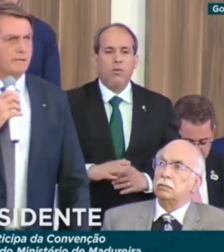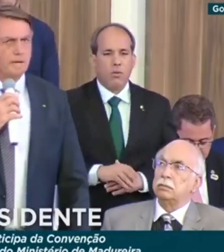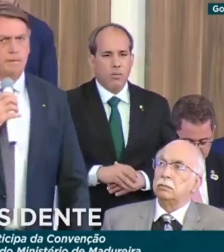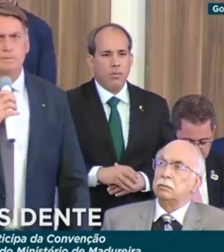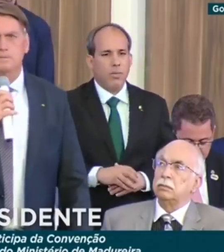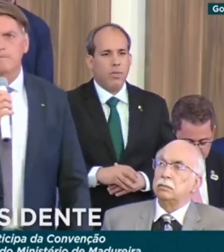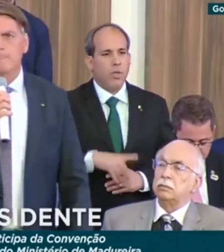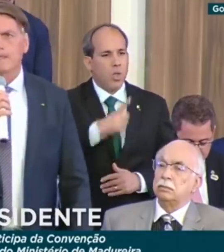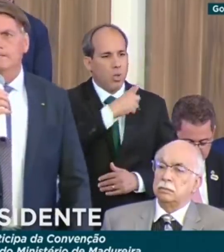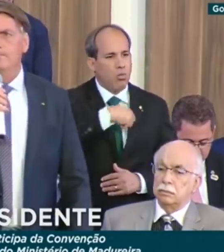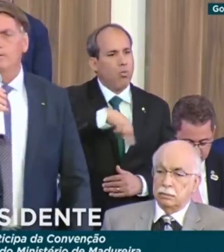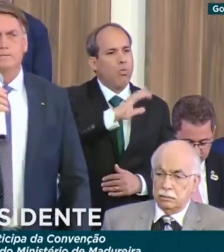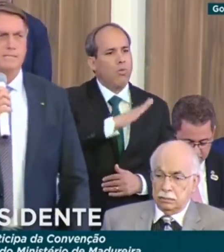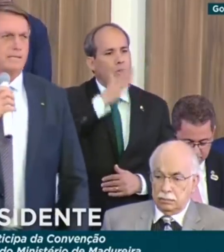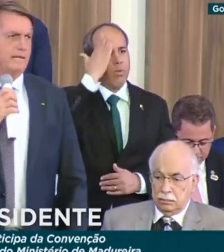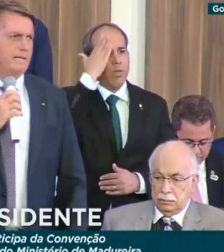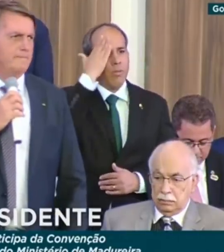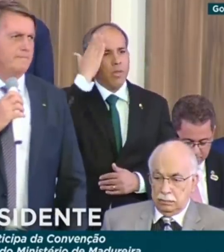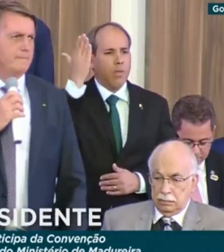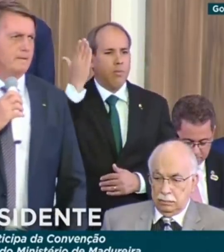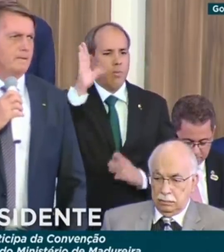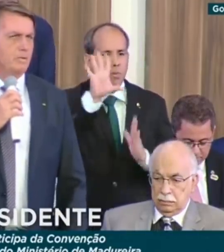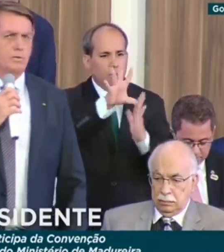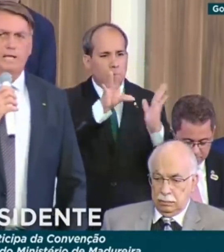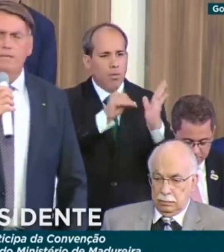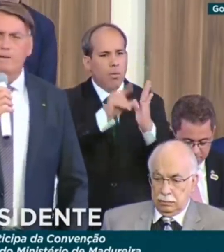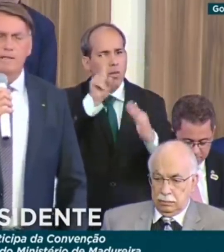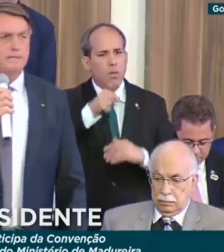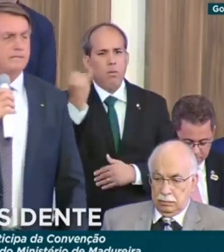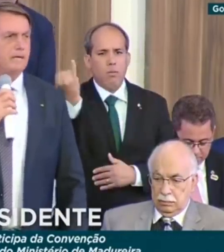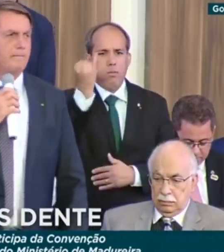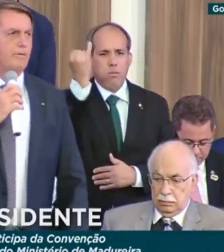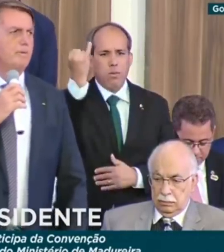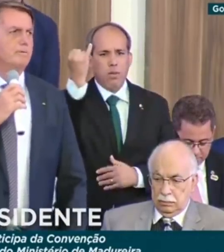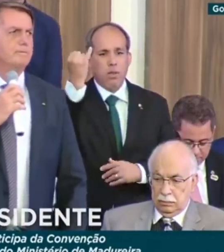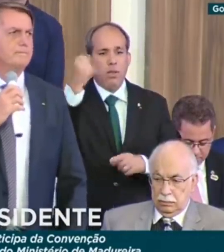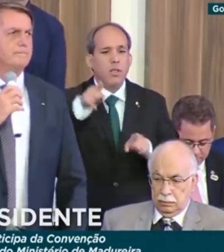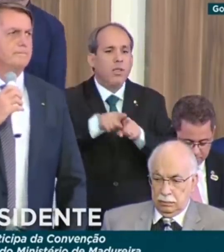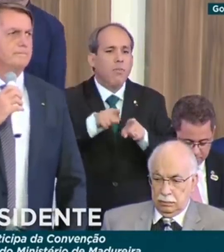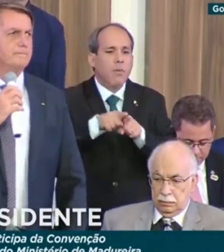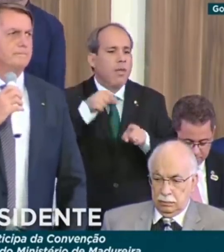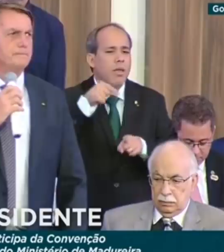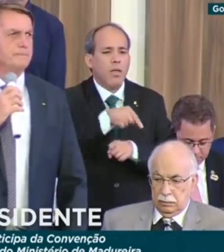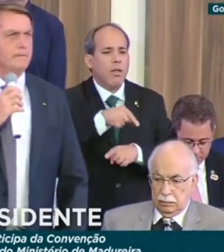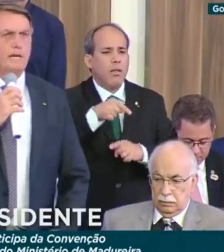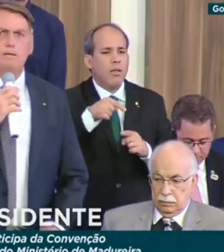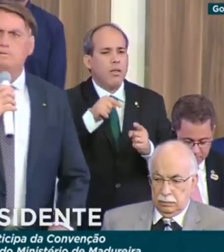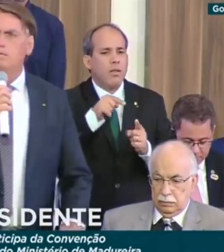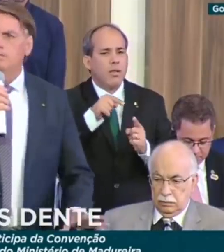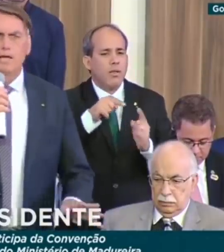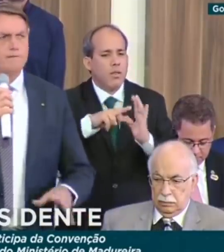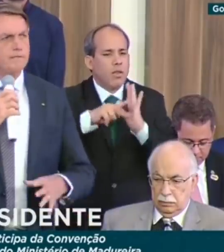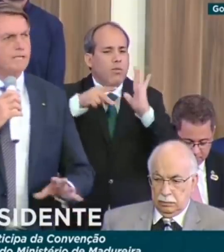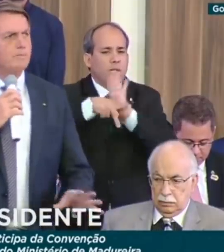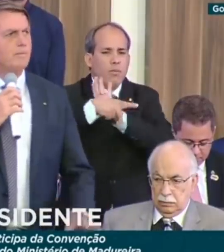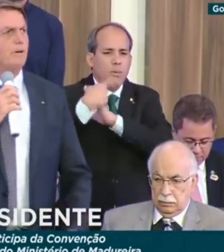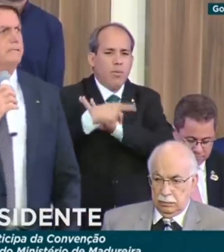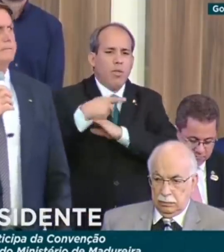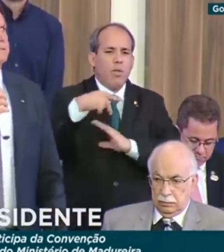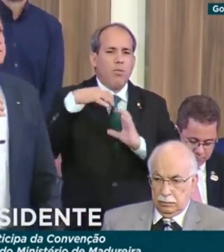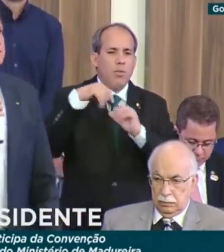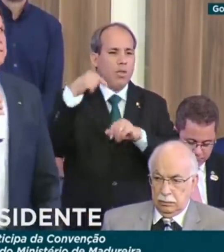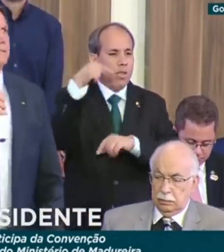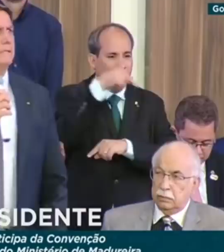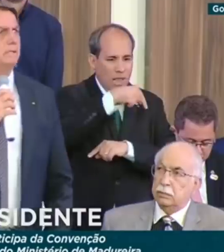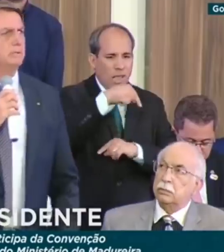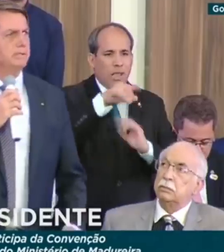nós sabemos da importância dela, do que ela representa até para o mundo. Lá não tem girafas nem